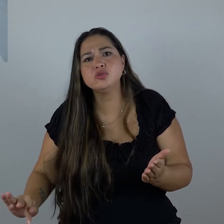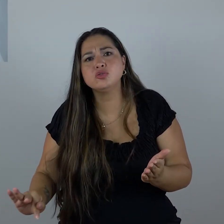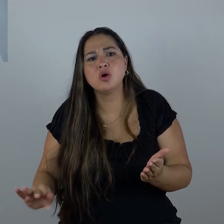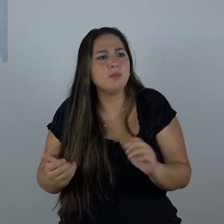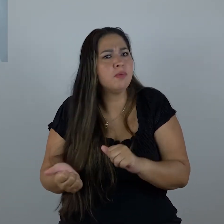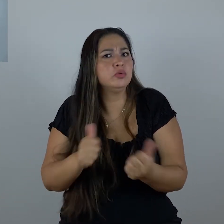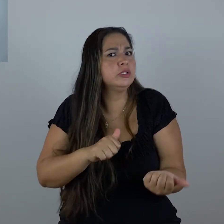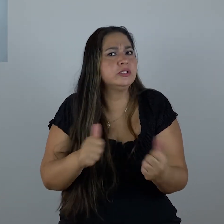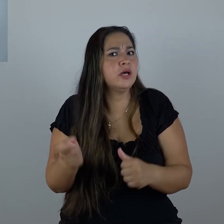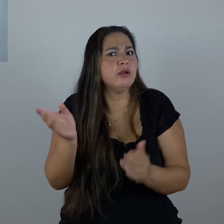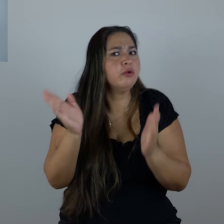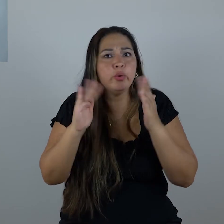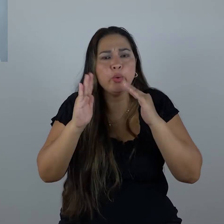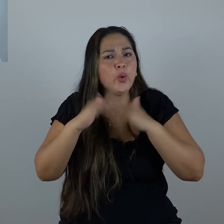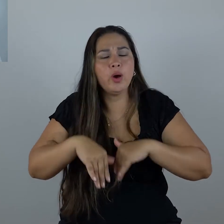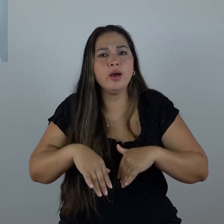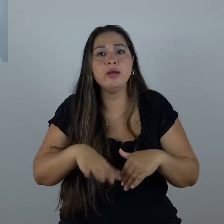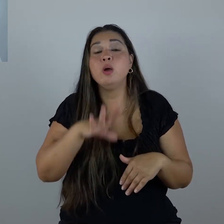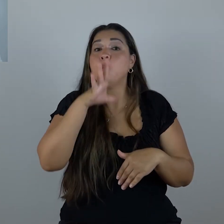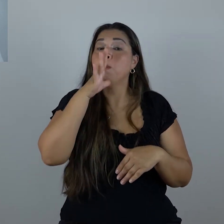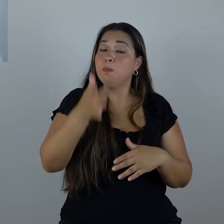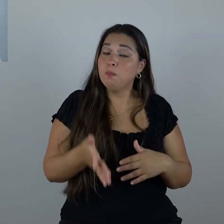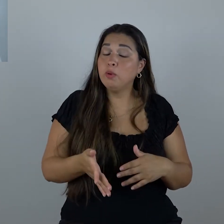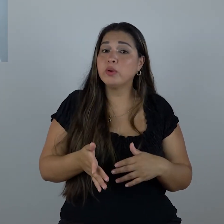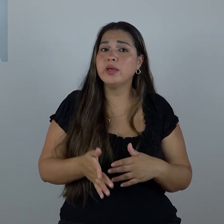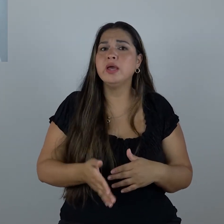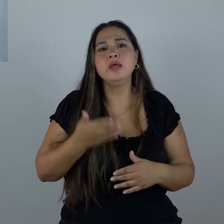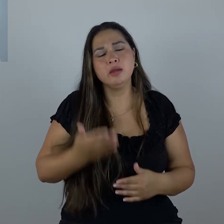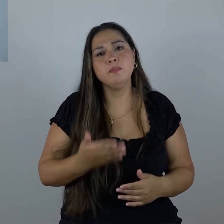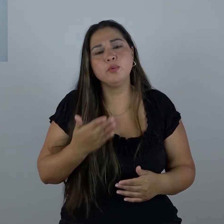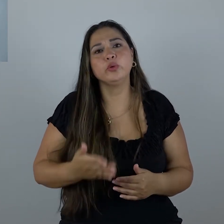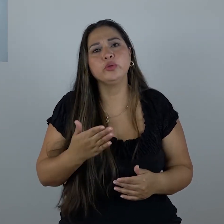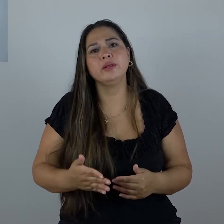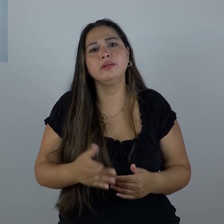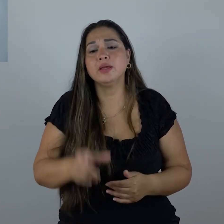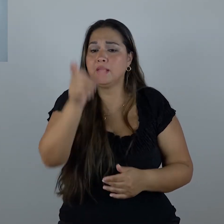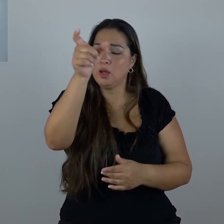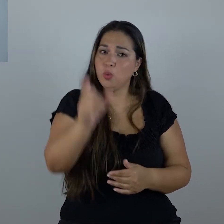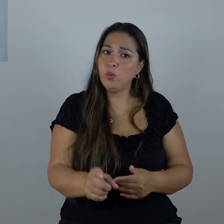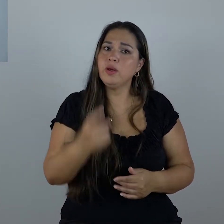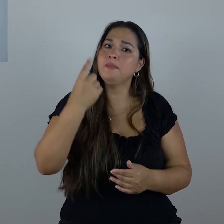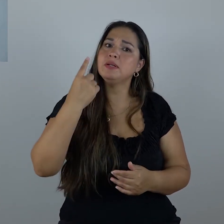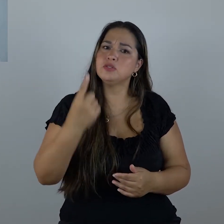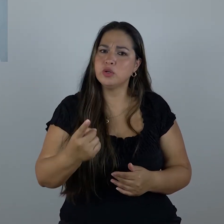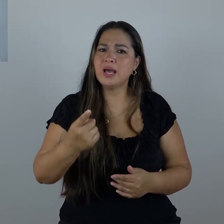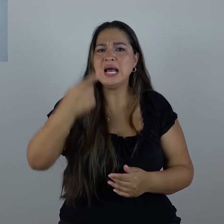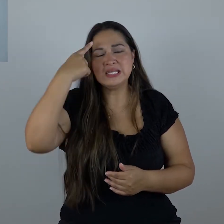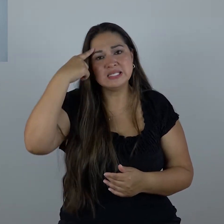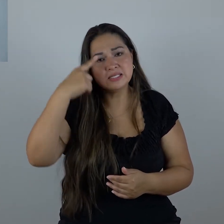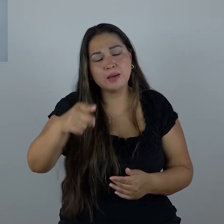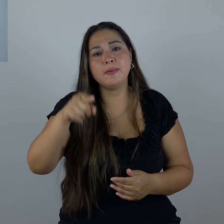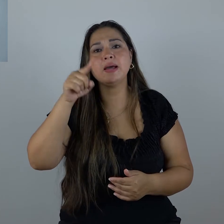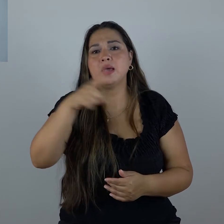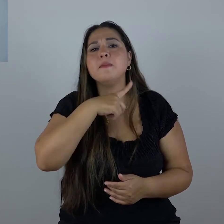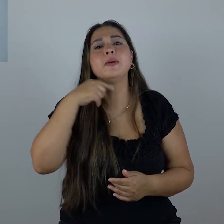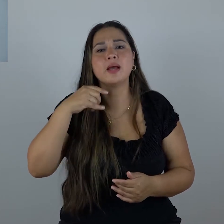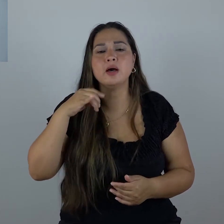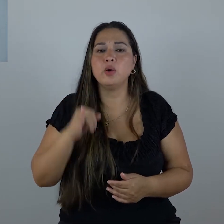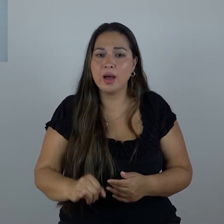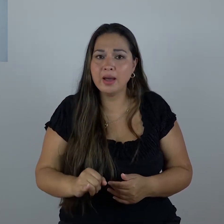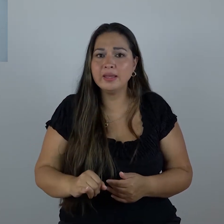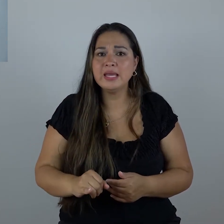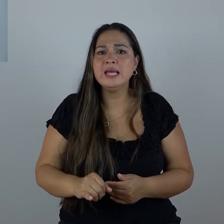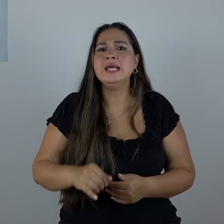experiencia del arrepentimiento de sus pecados y haber entregado y confesado con su boca y con su corazón que Jesucristo es el